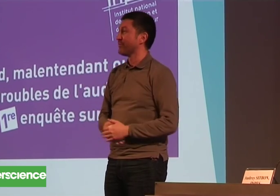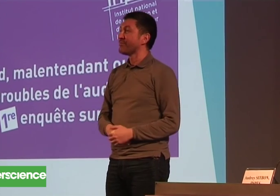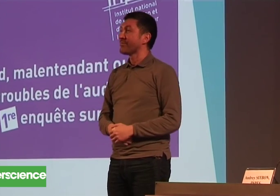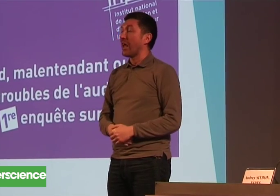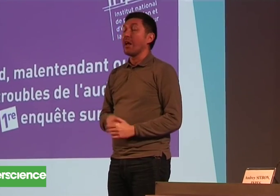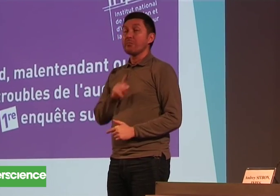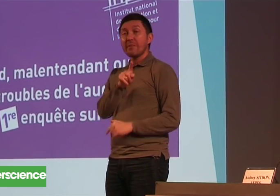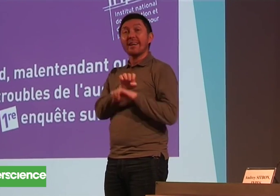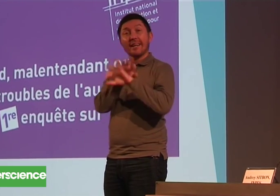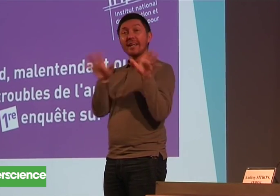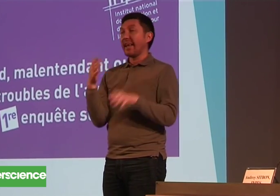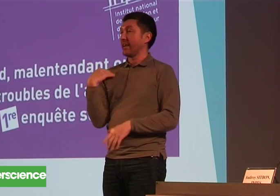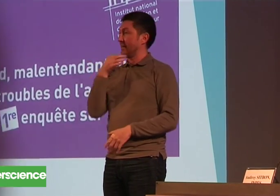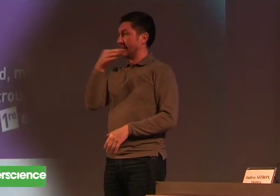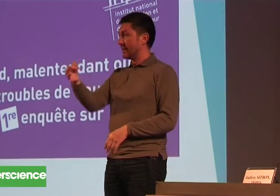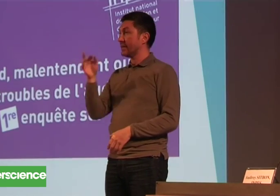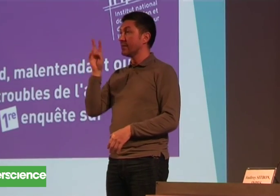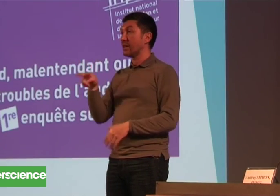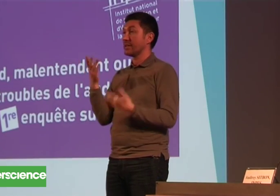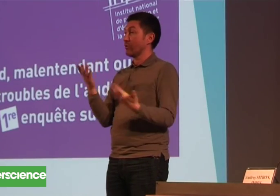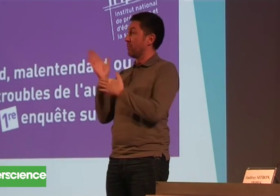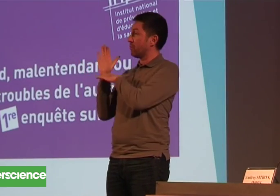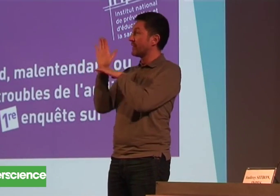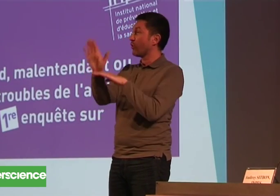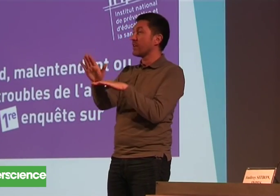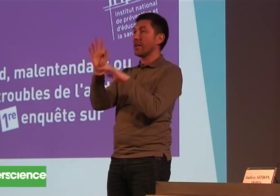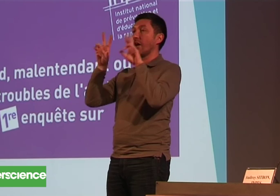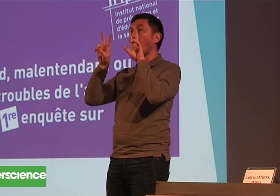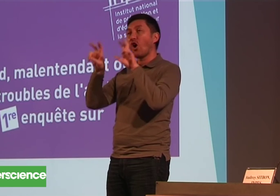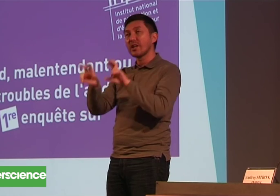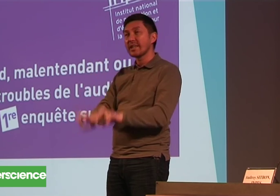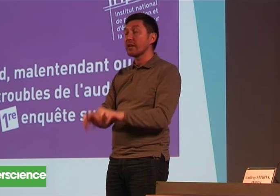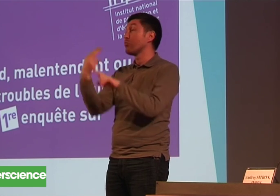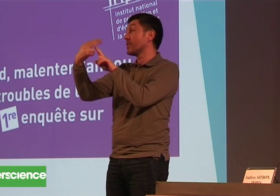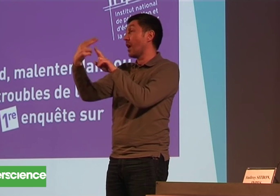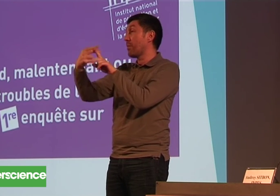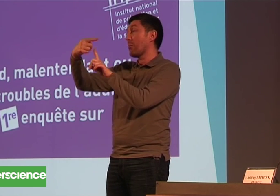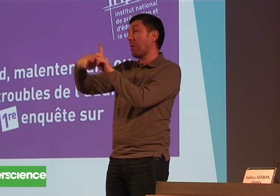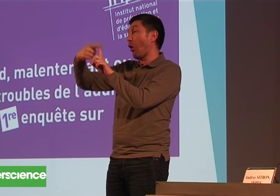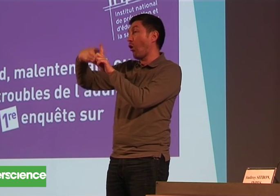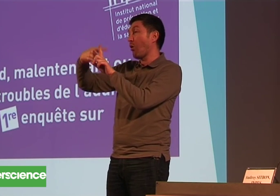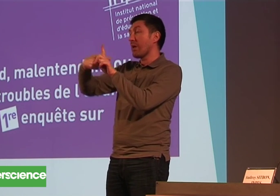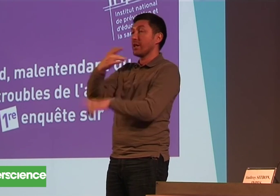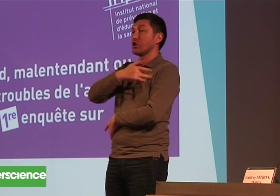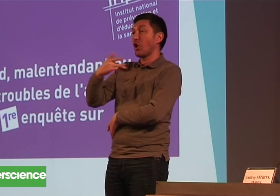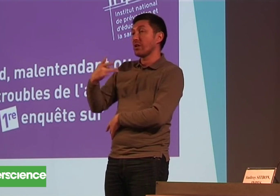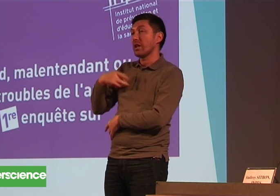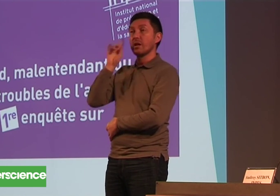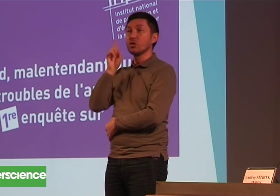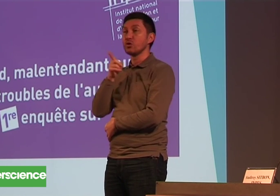disait, il s'agit de présenter donc les résultats de l'enquête que l'on a donc appelée baromètre santé sourds et malentendants. Alors